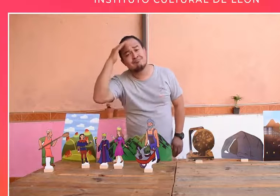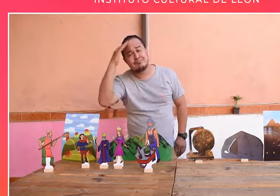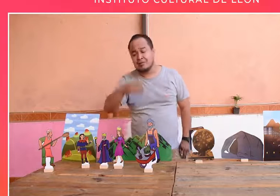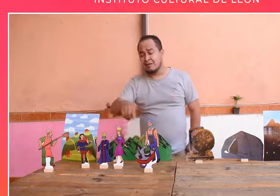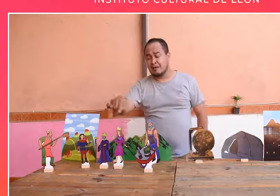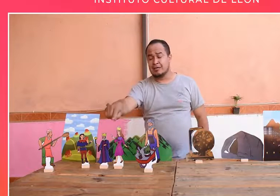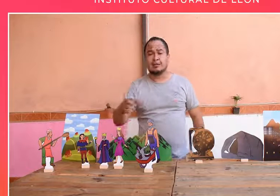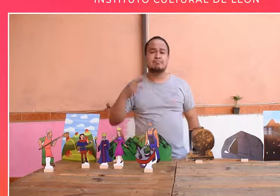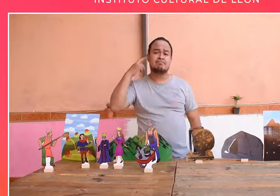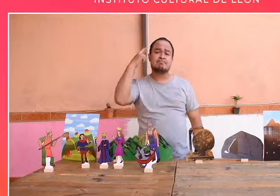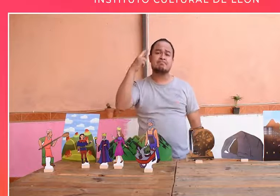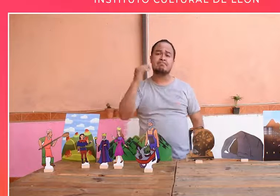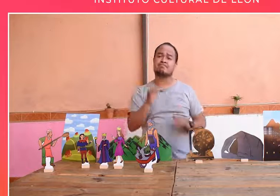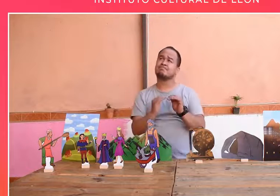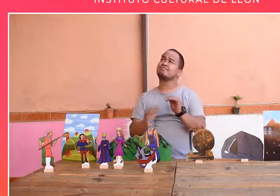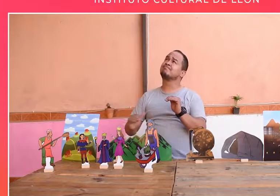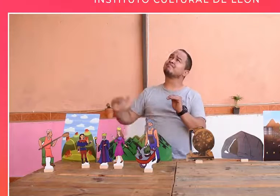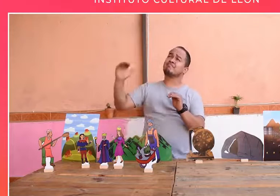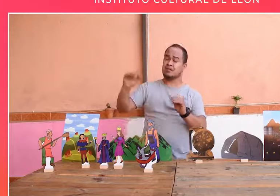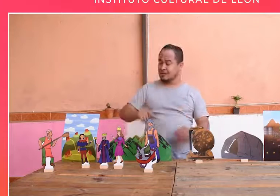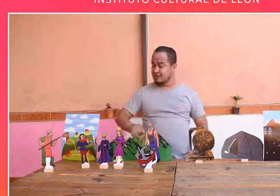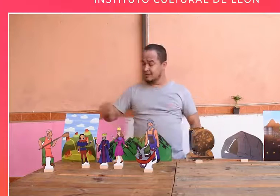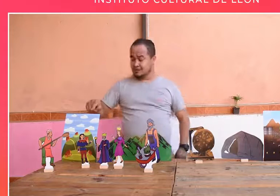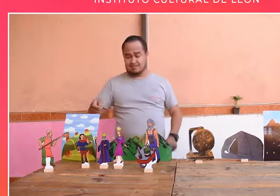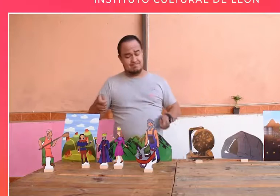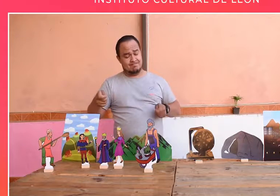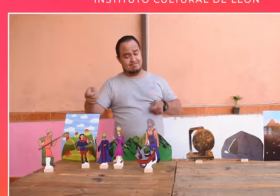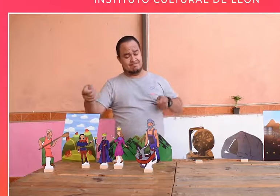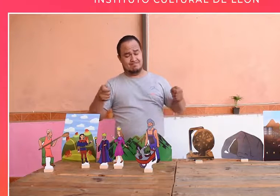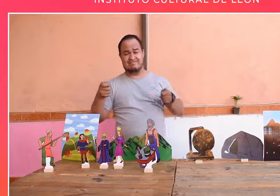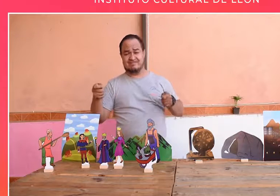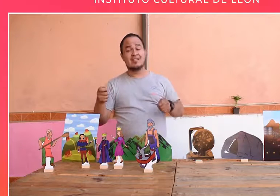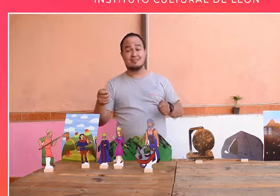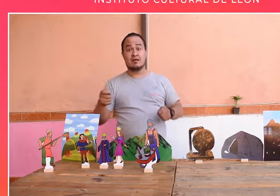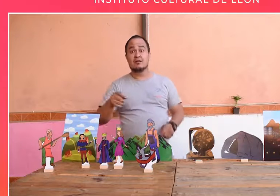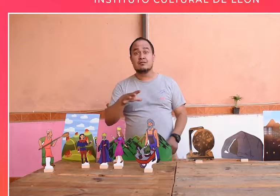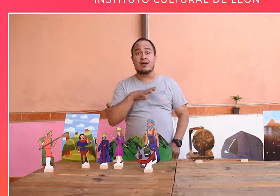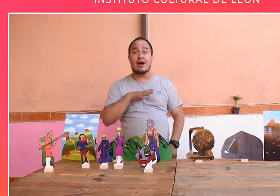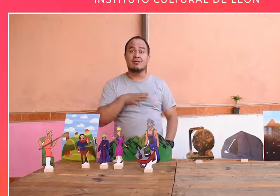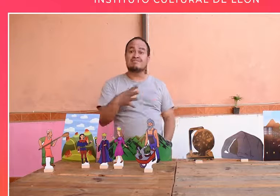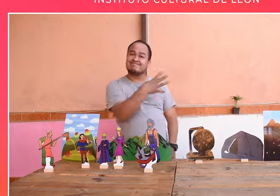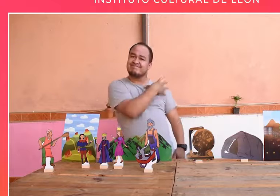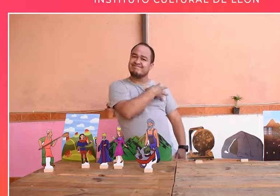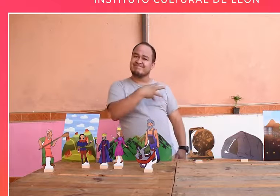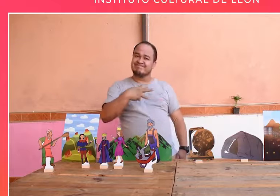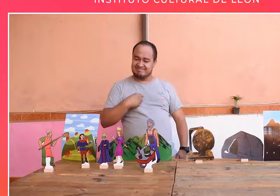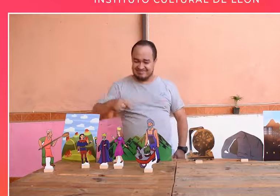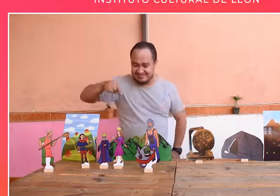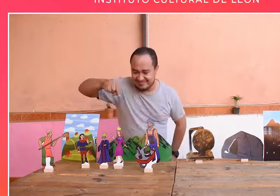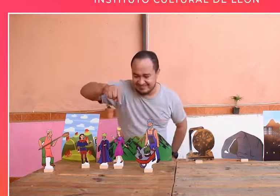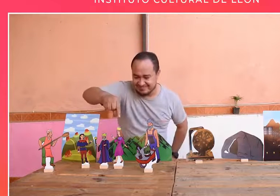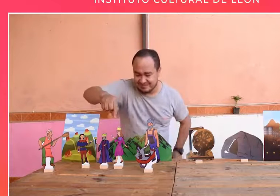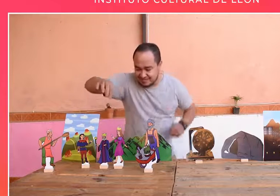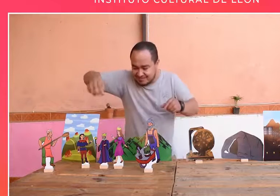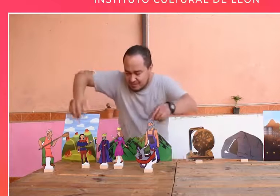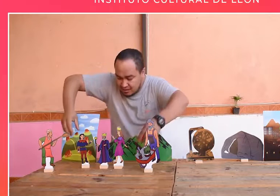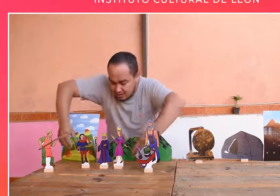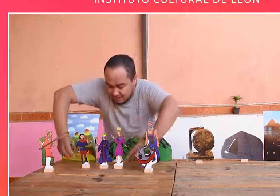príncipe. El rey era amable, bueno y humilde con su pueblo y estaba